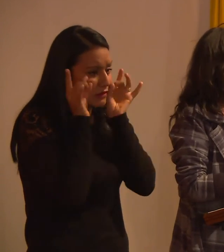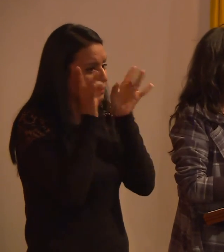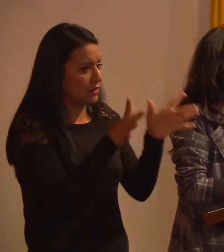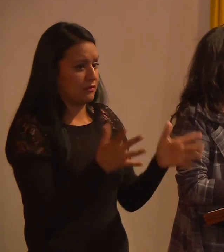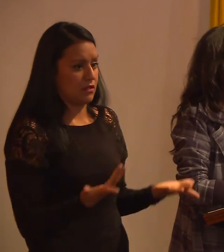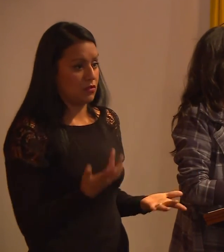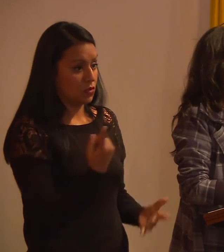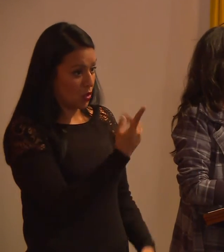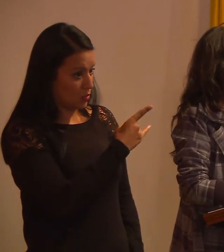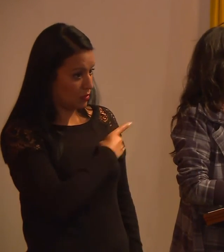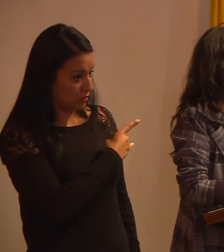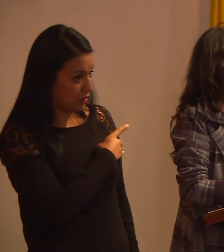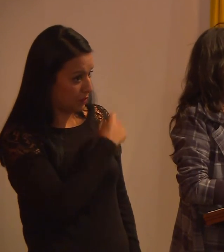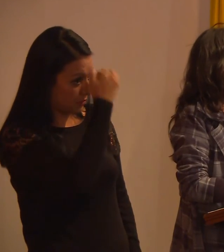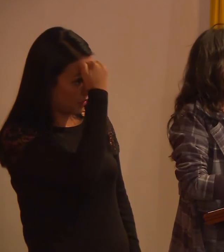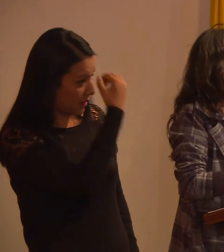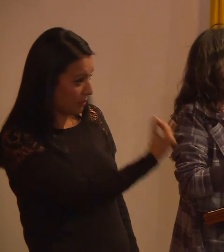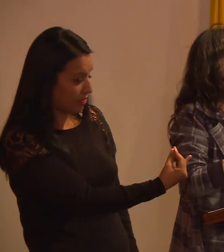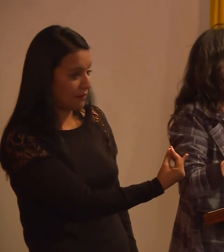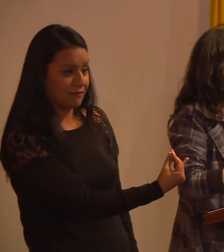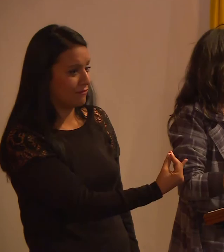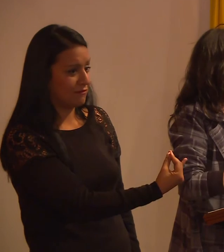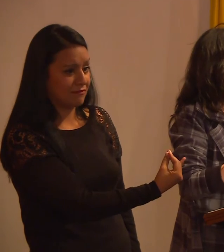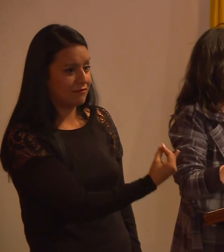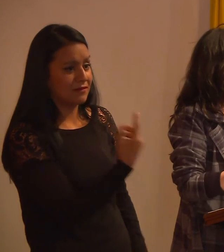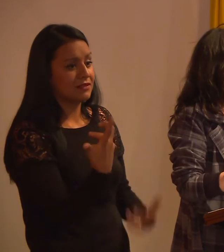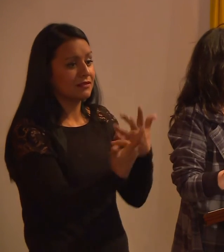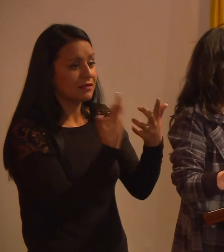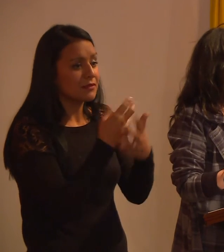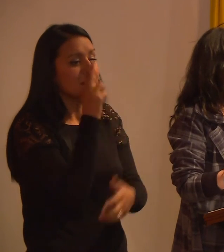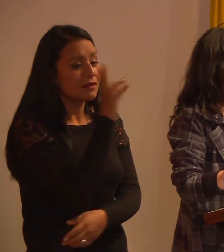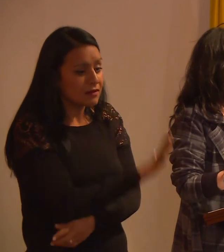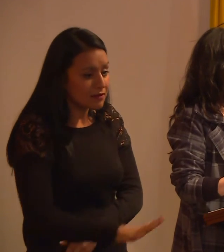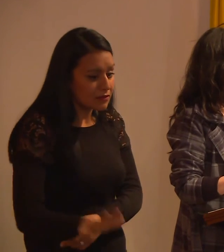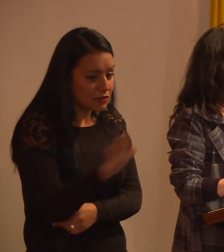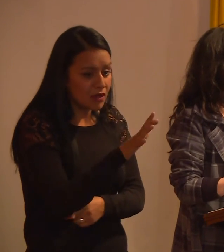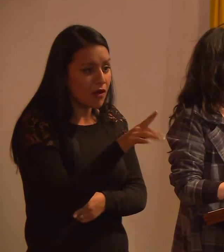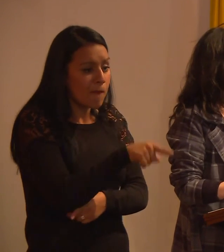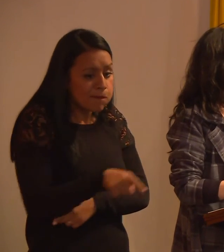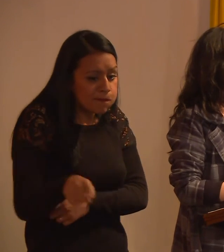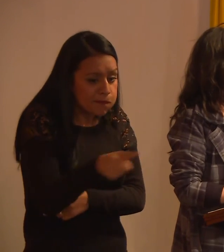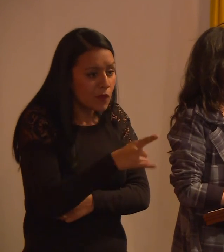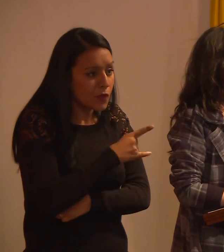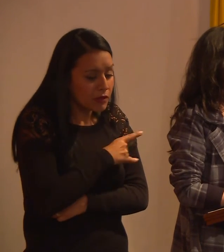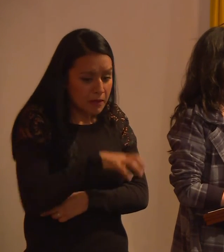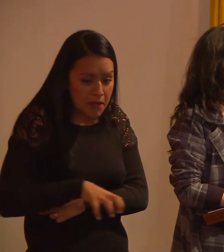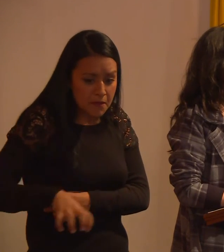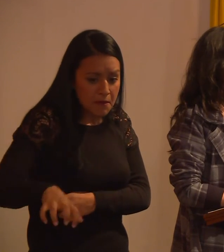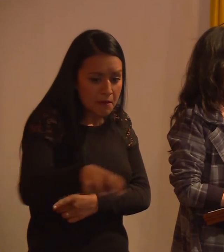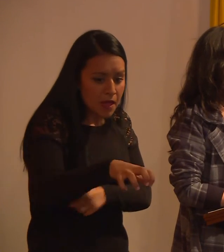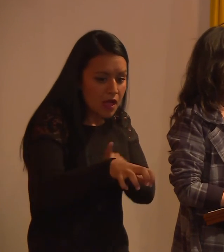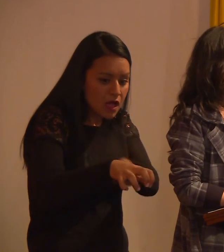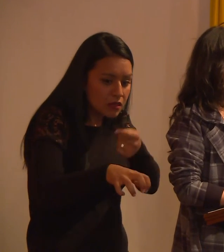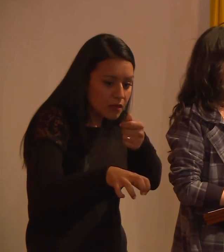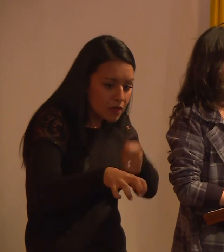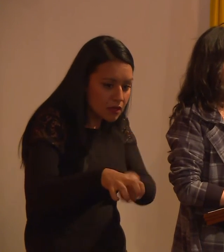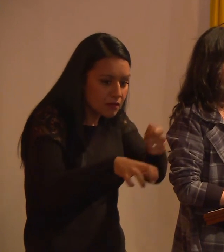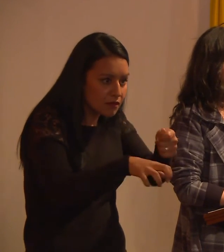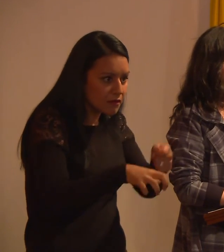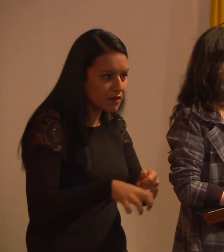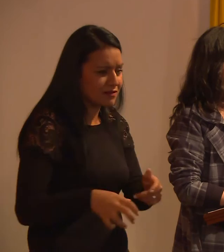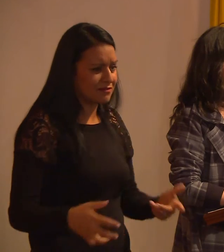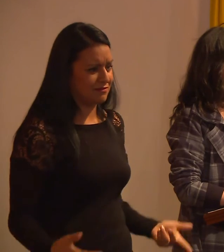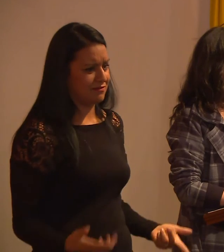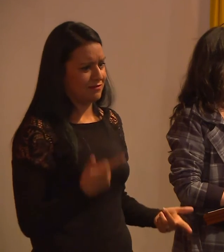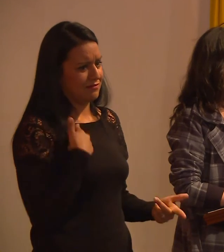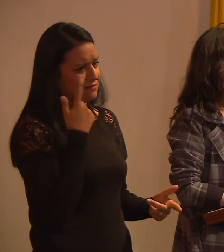no solo de la universidad pedagógica, sino del Sistema Nacional de Universidades Públicas en relación con su financiamiento. Entonces, me